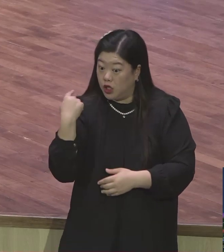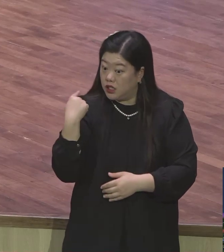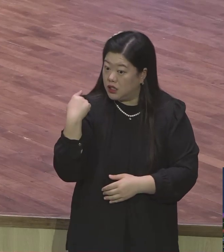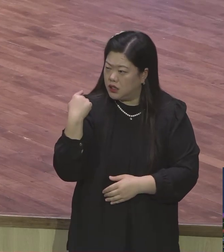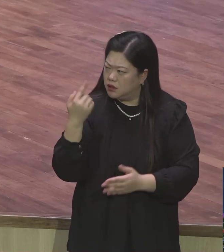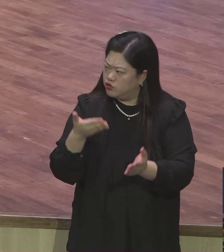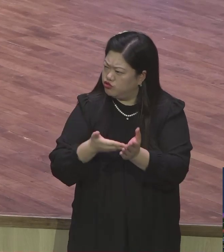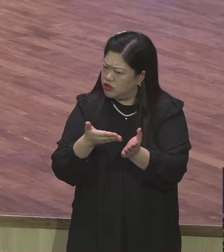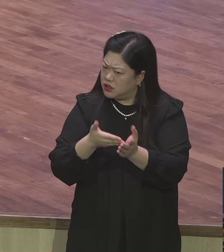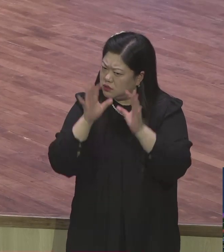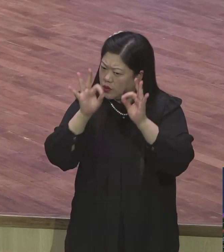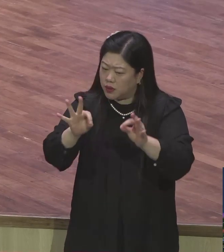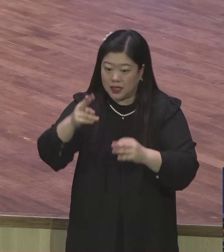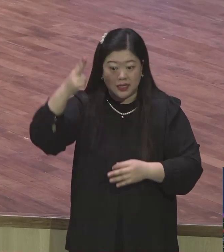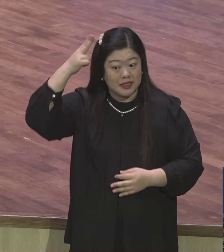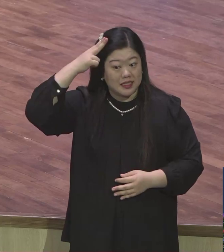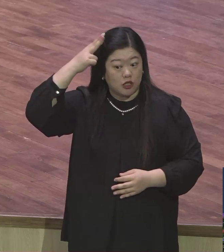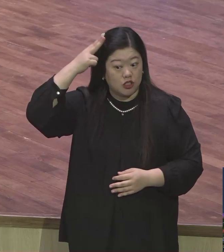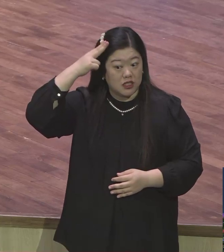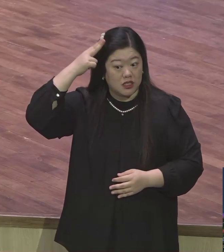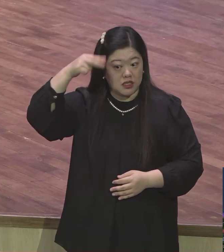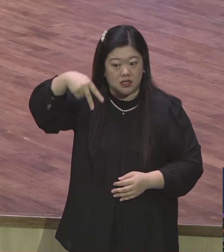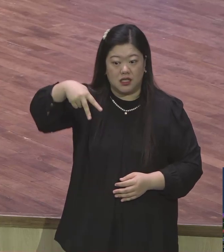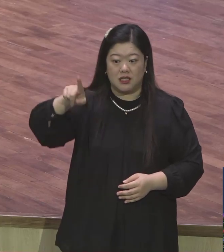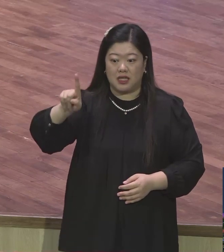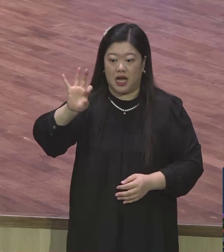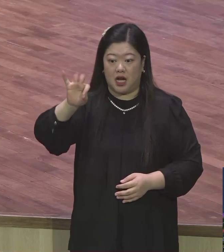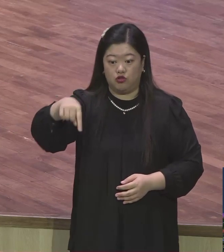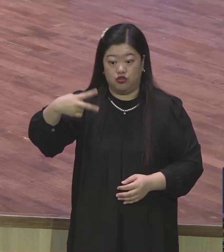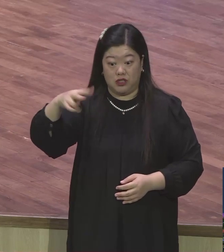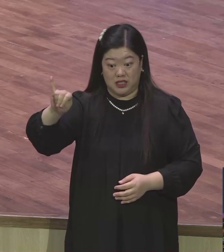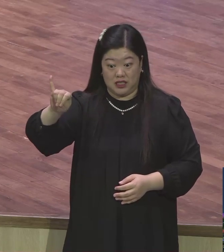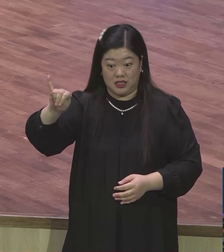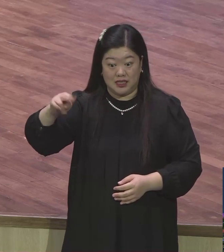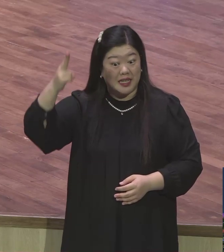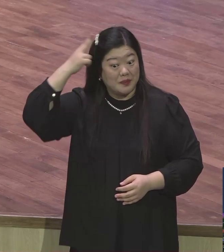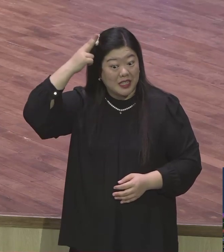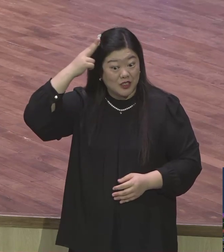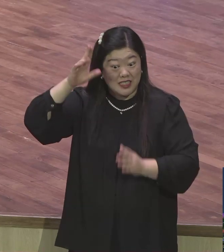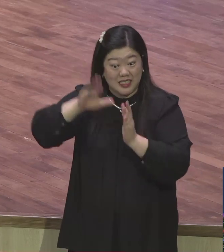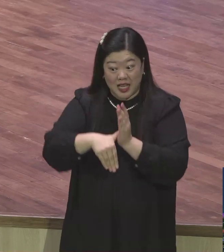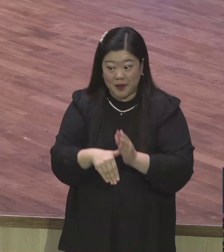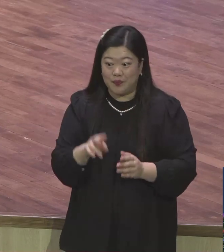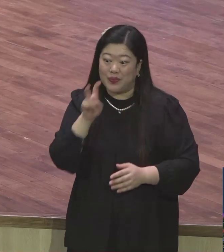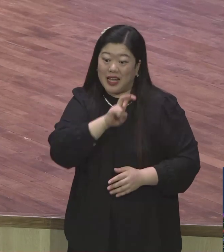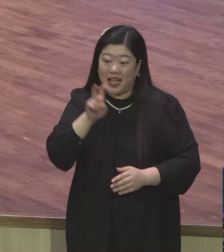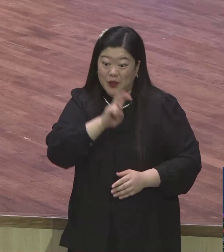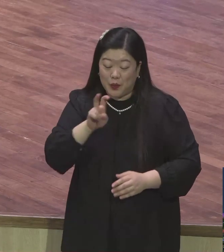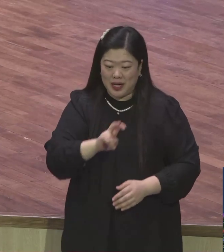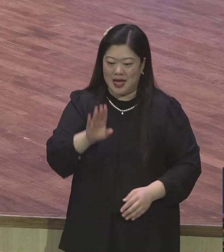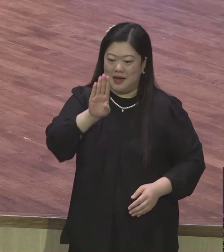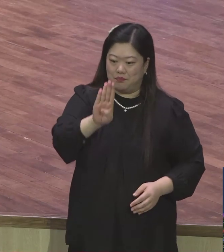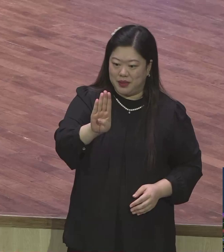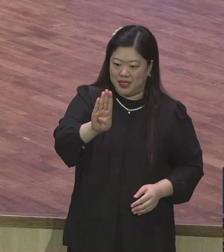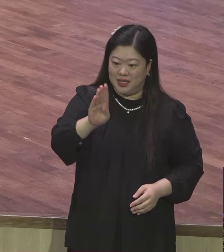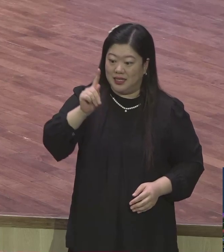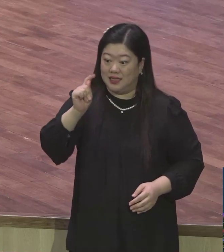봤습니까? 중동 사우디아라비아에 BTS 가가지고 흔드니까 5만 명이 티잡